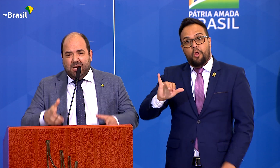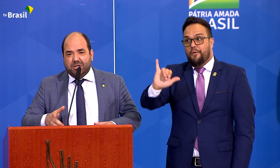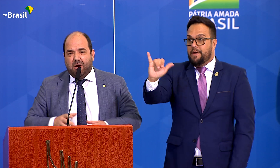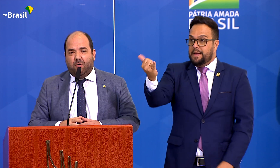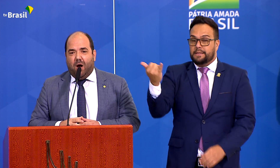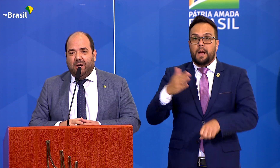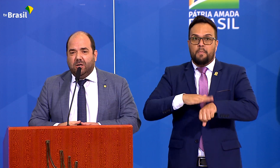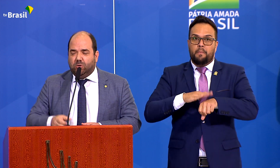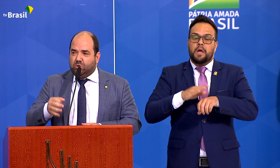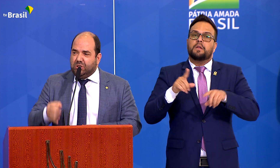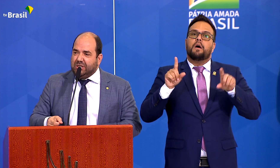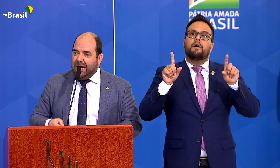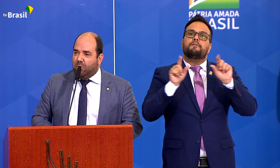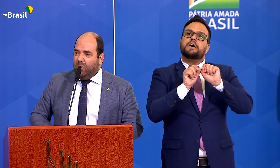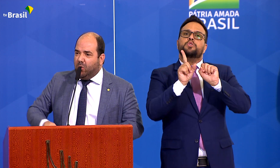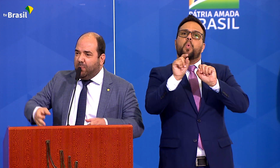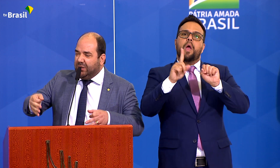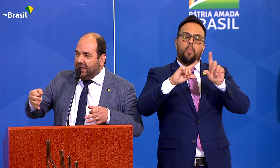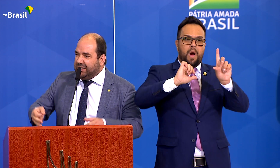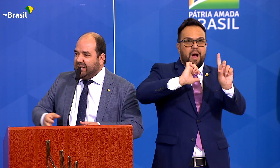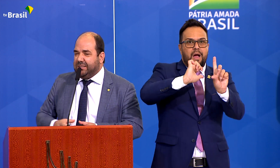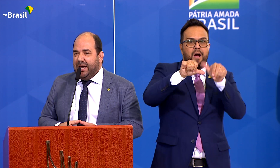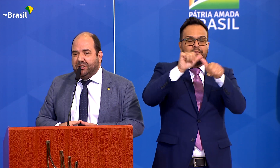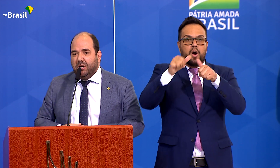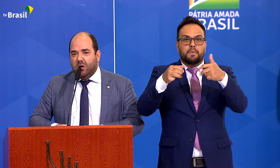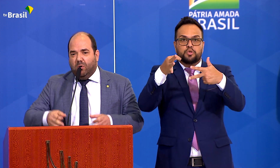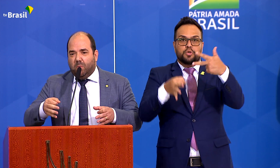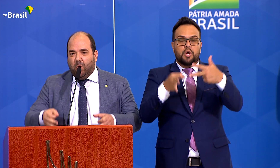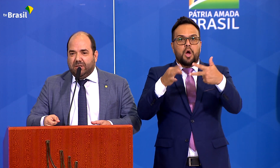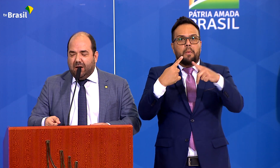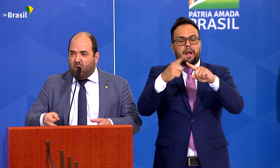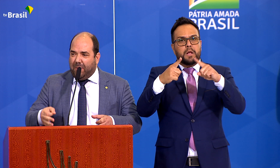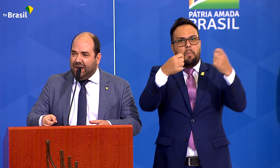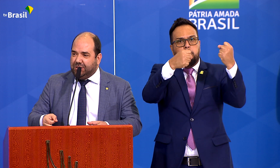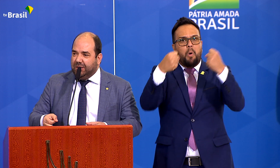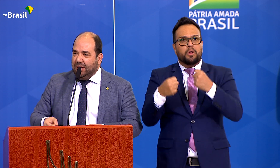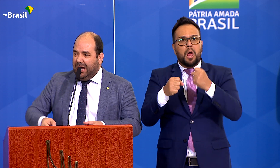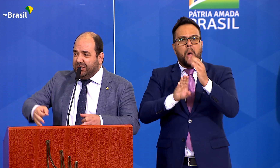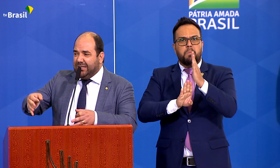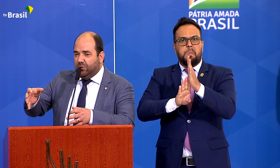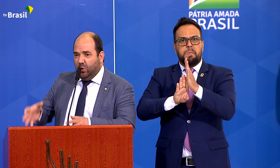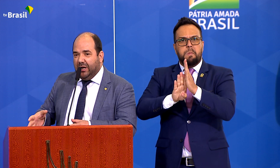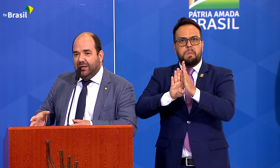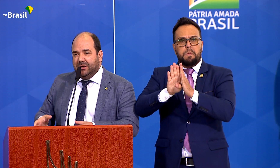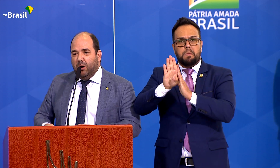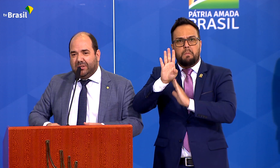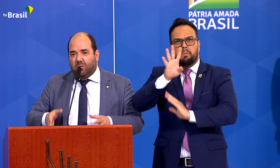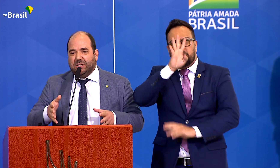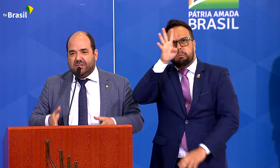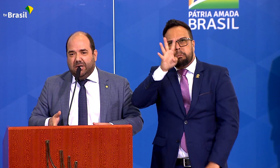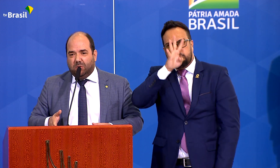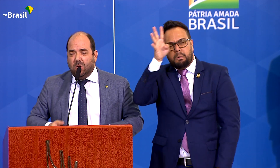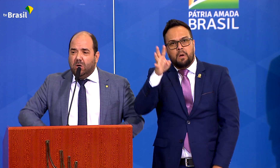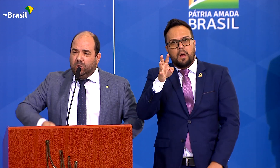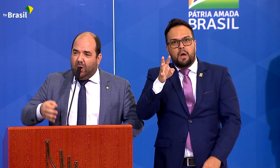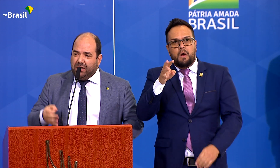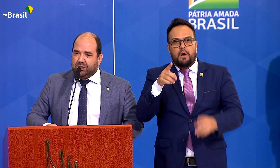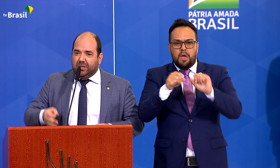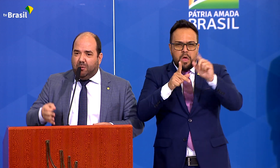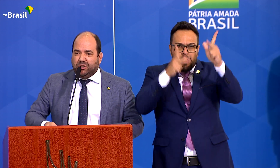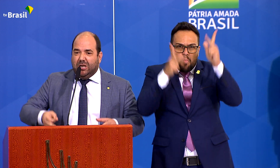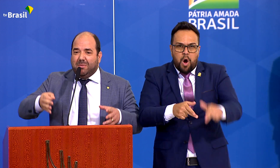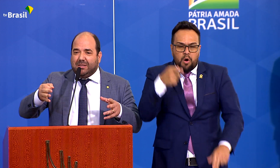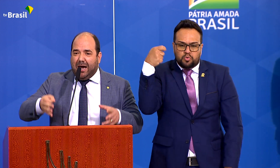fazer uma grande reforma do Judiciário como poder se assédio quando o poder comete a ditadura é o que tá acontecendo